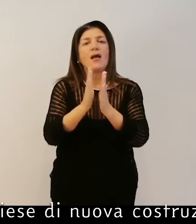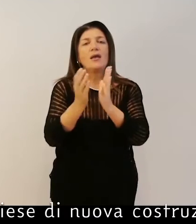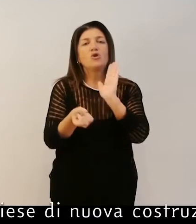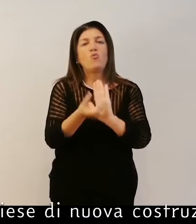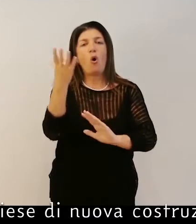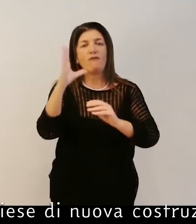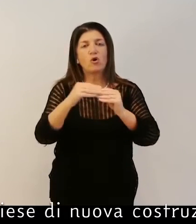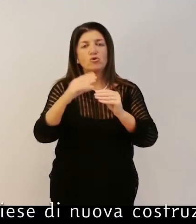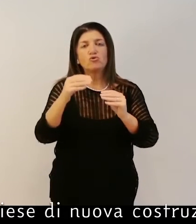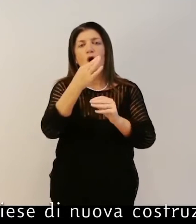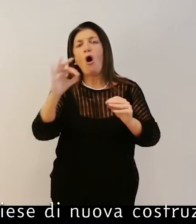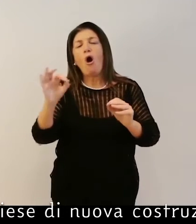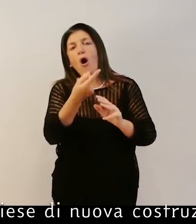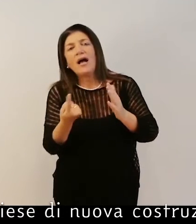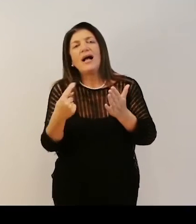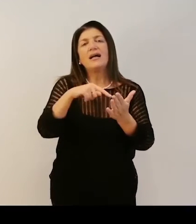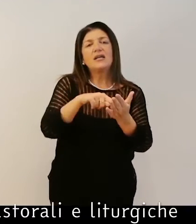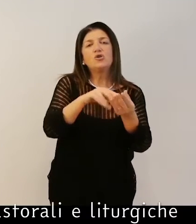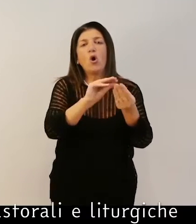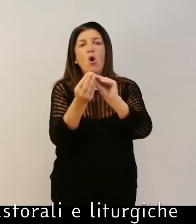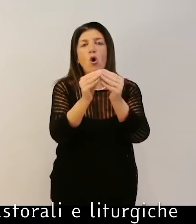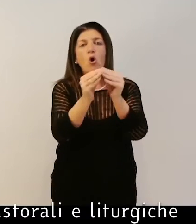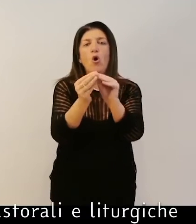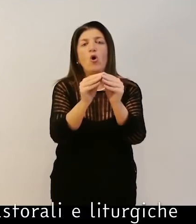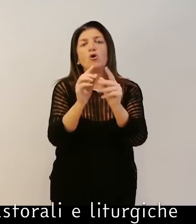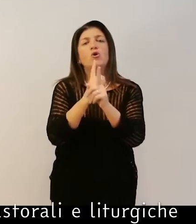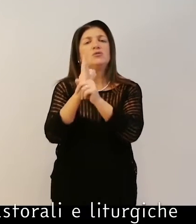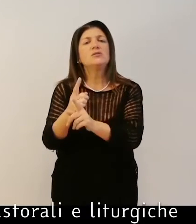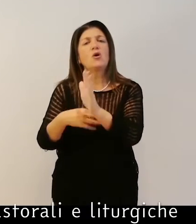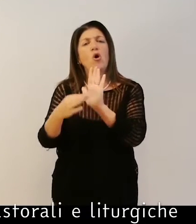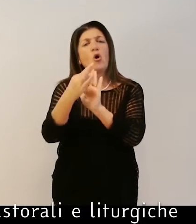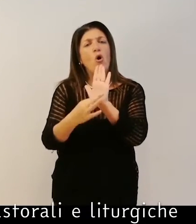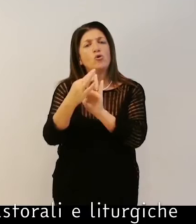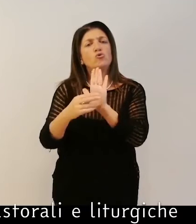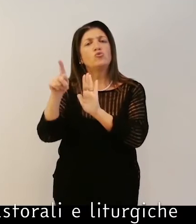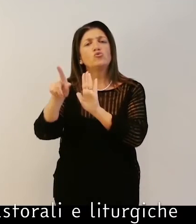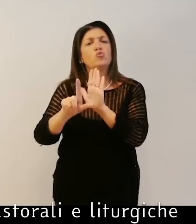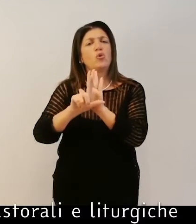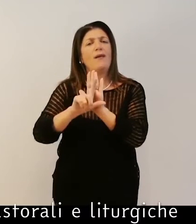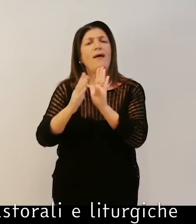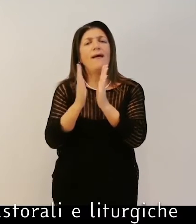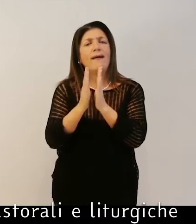costruzione o rimodellate per rispondere alle esigenze pastorali e liturgiche della Controriforma.